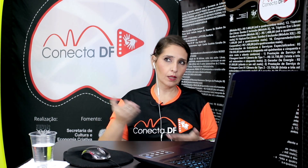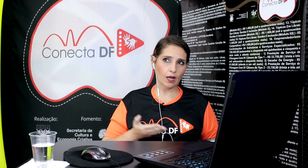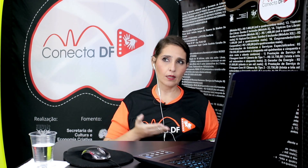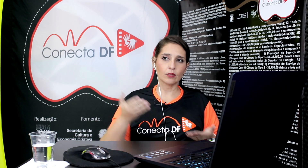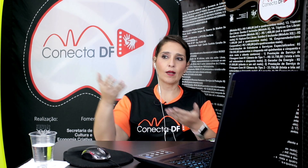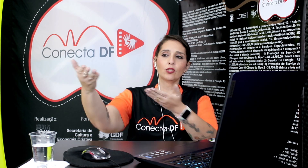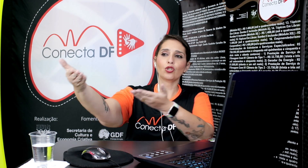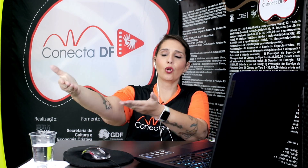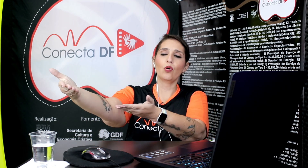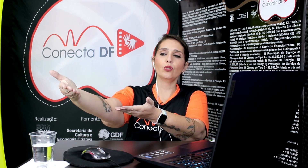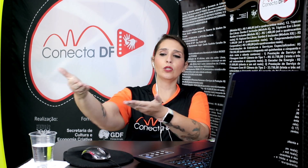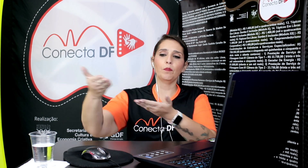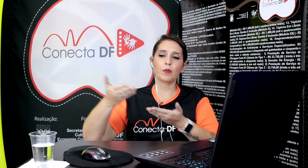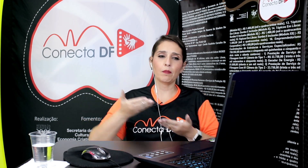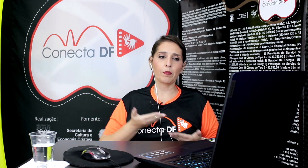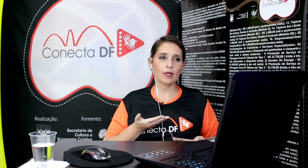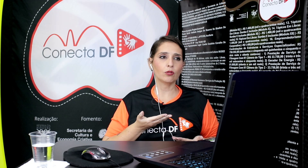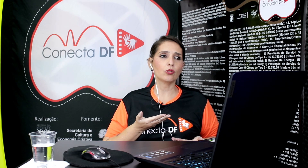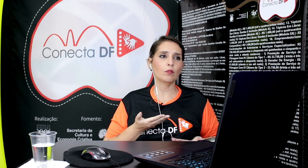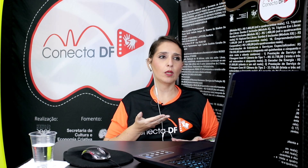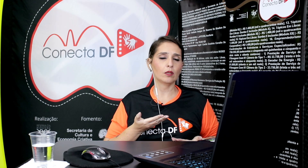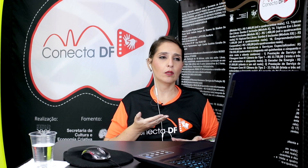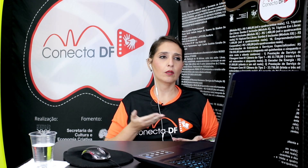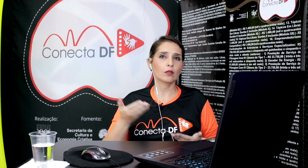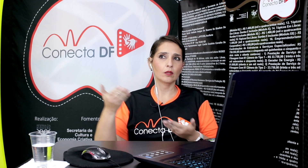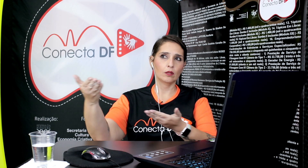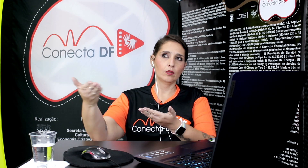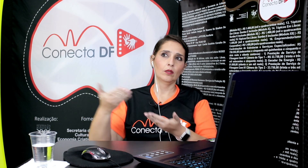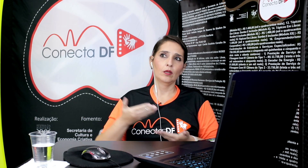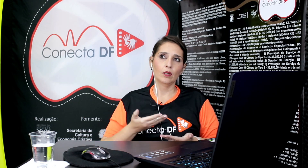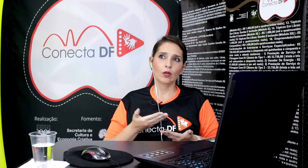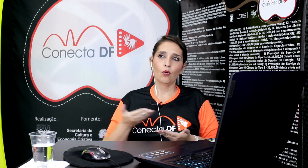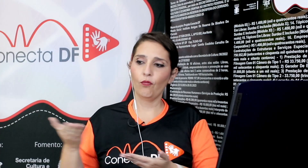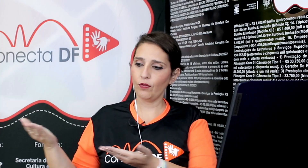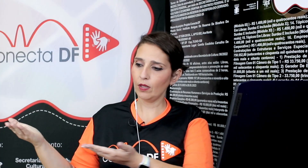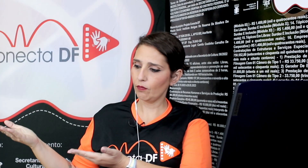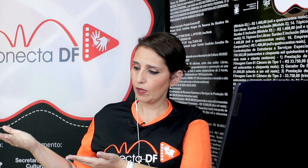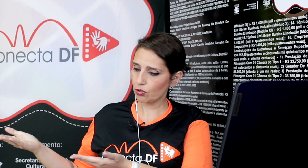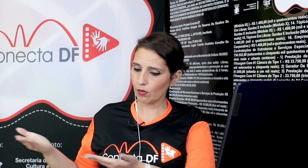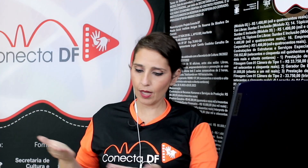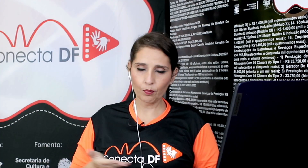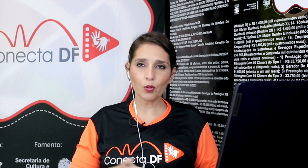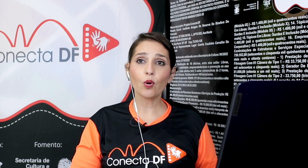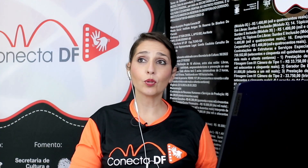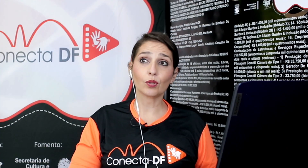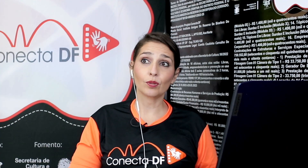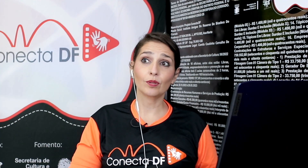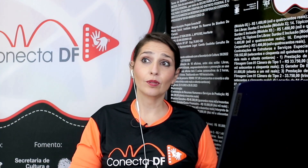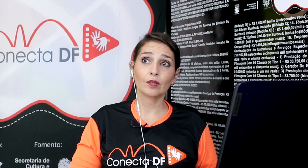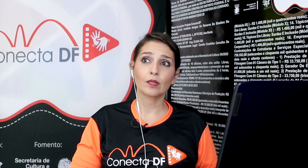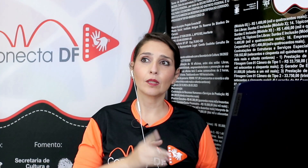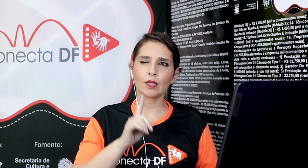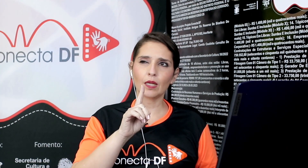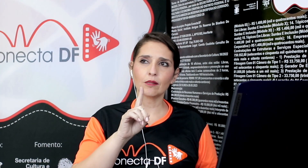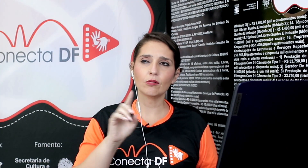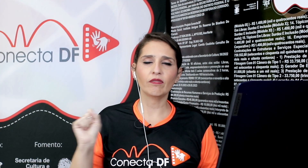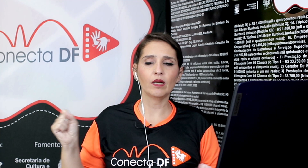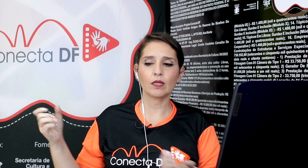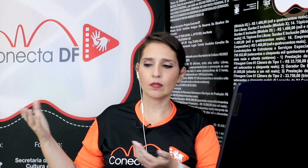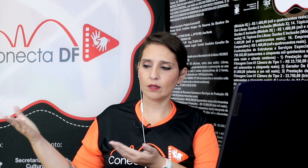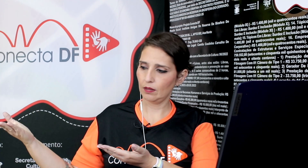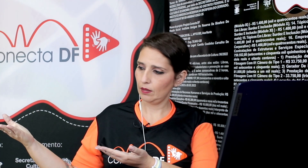Entendeu? Traz. Vai de longe para perto de mim. O vindo vem de um lado para o outro. Ainda tem